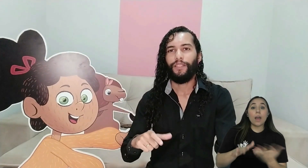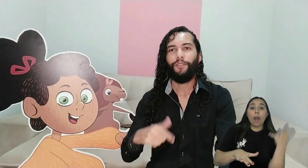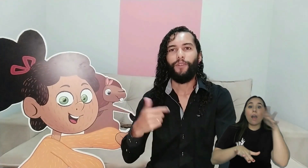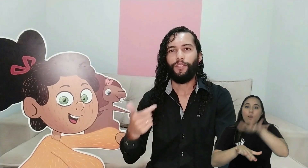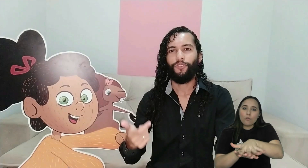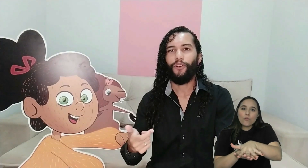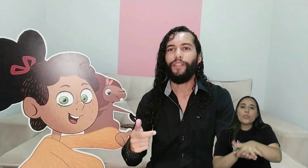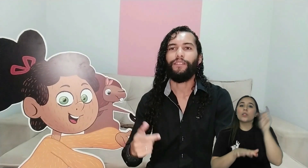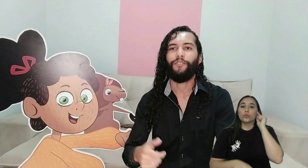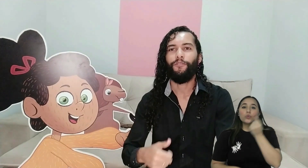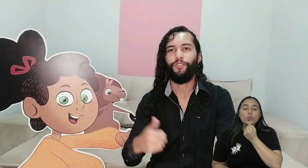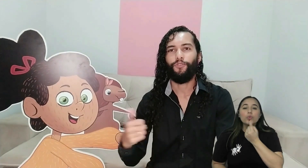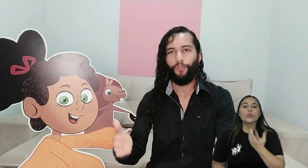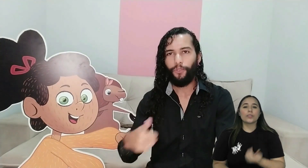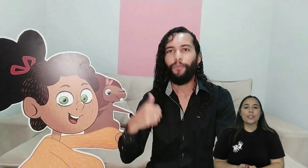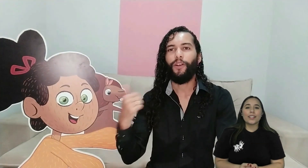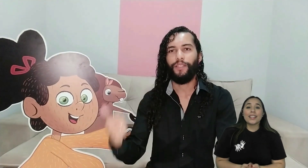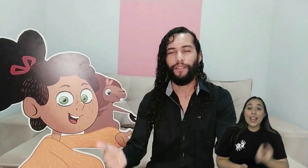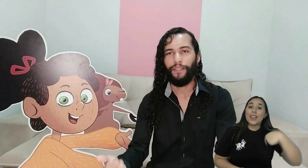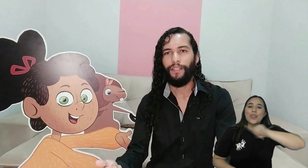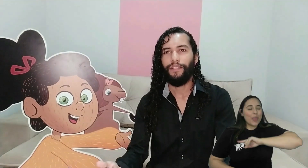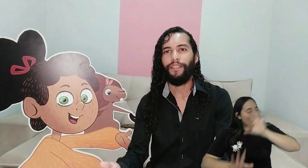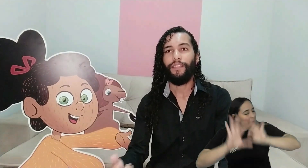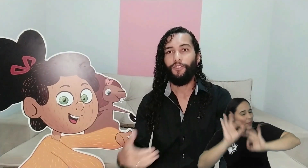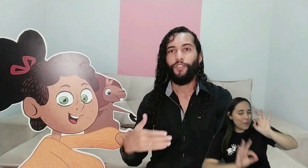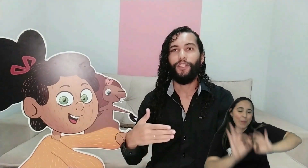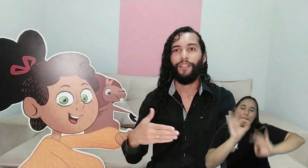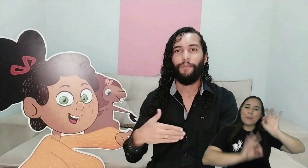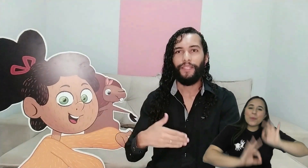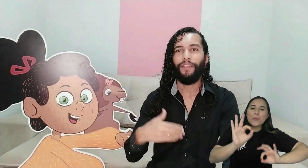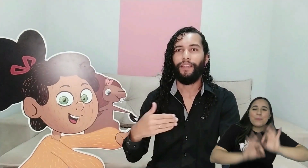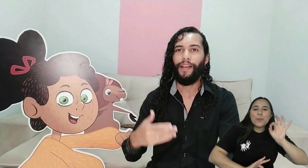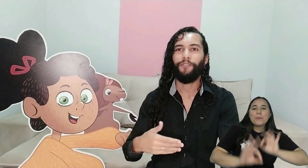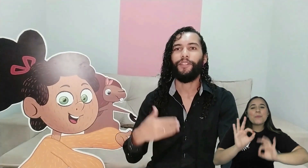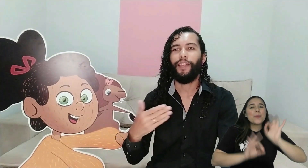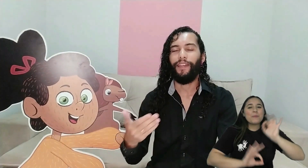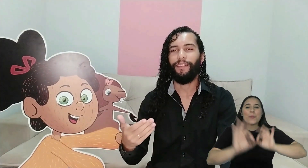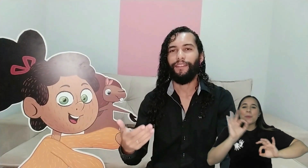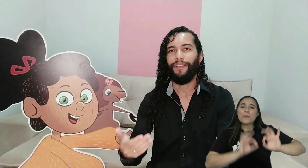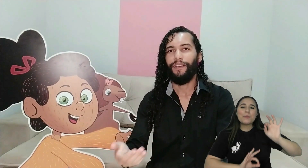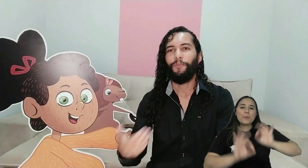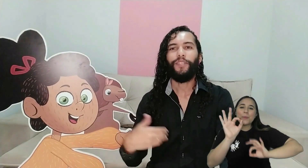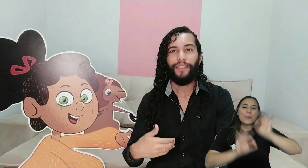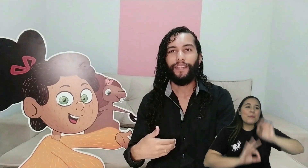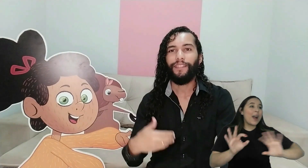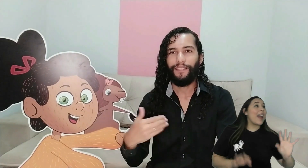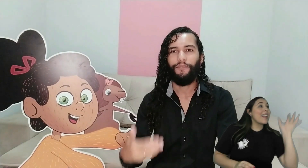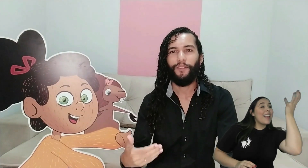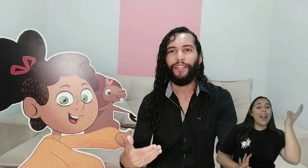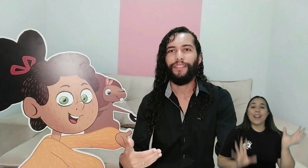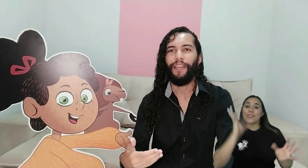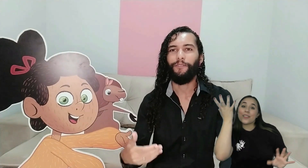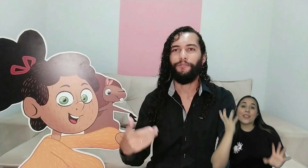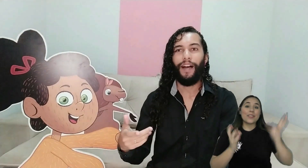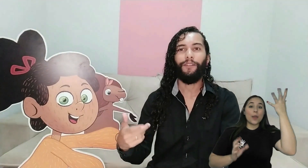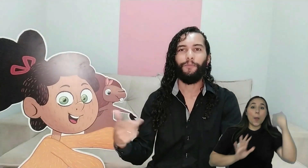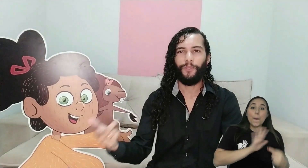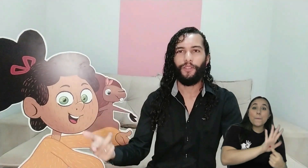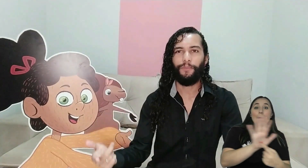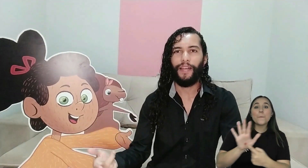criando situações onde o surdo possa se sentir representado. Até muitas crianças que veem o desenho falam para os